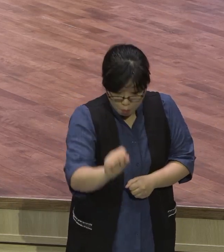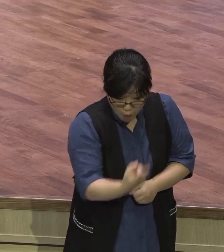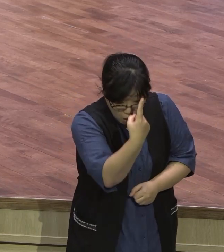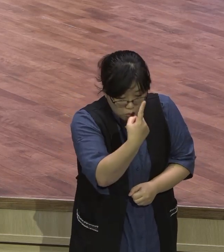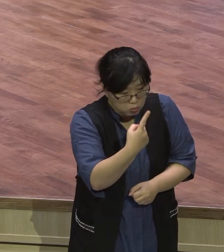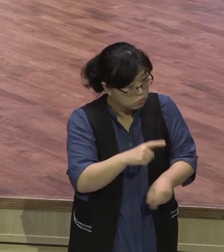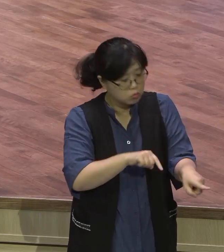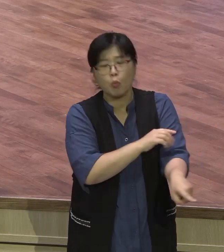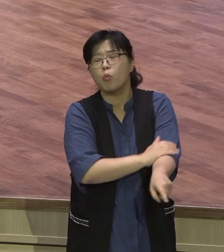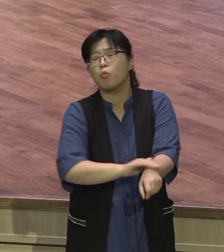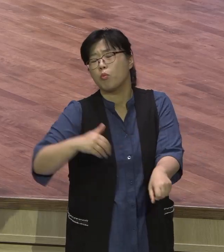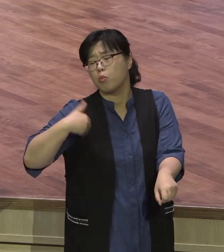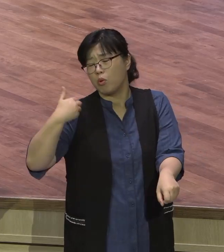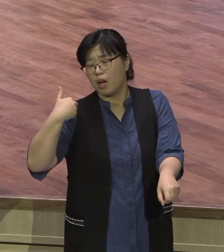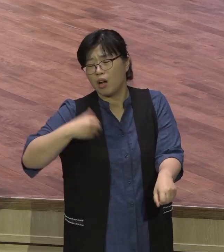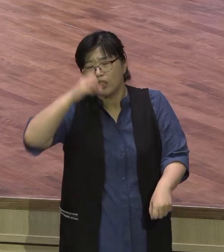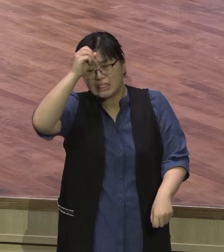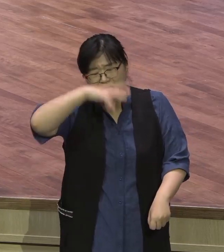복을 달라고.